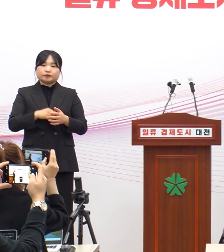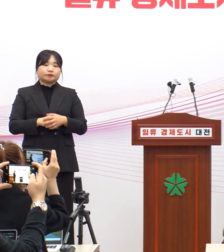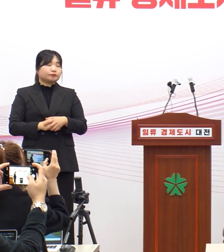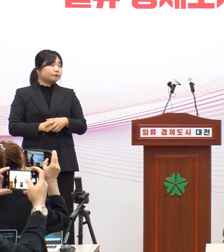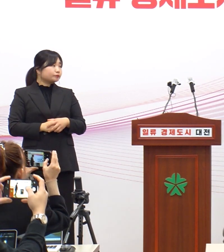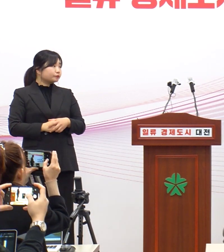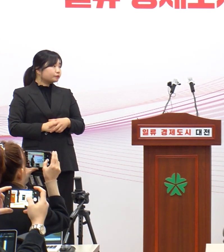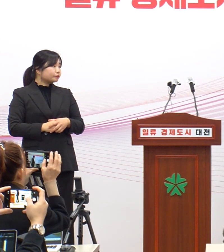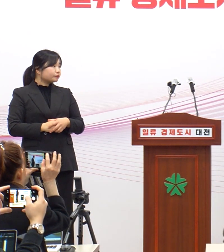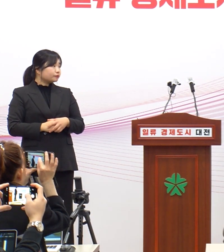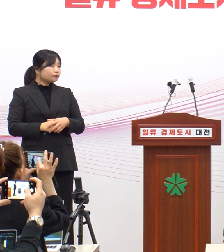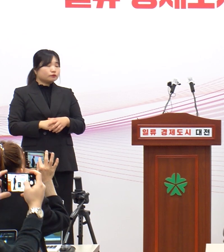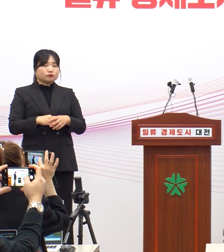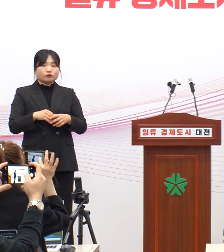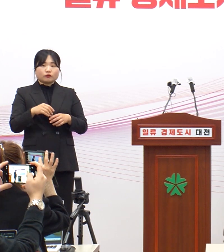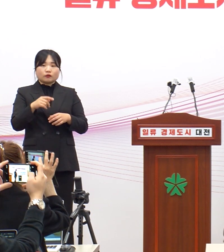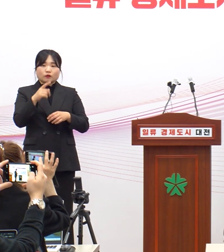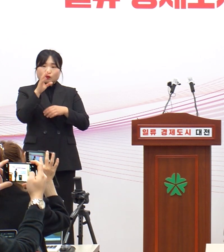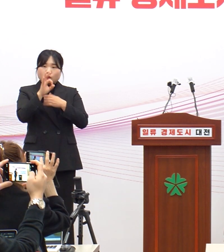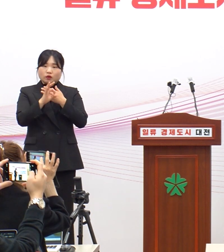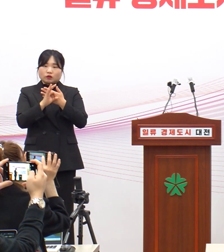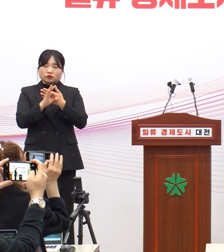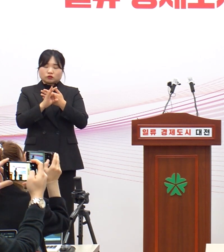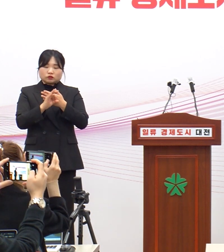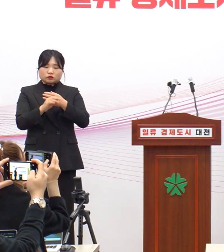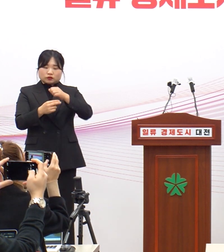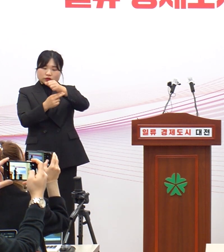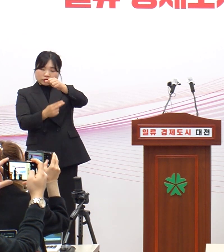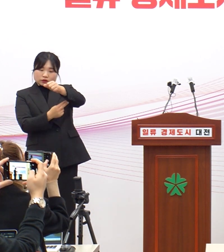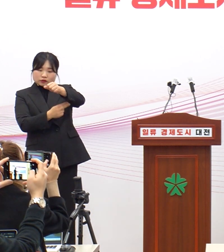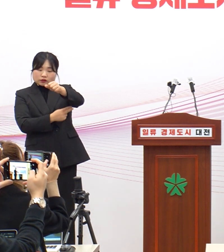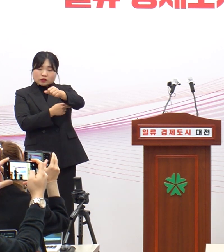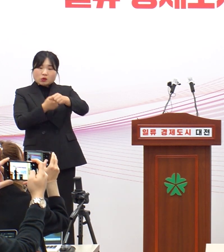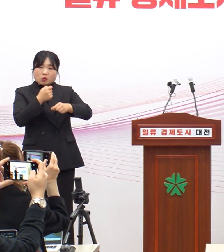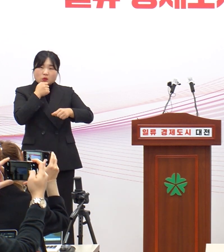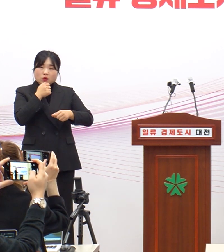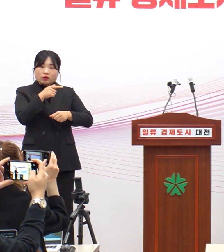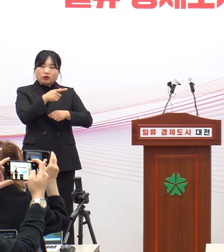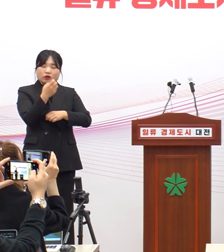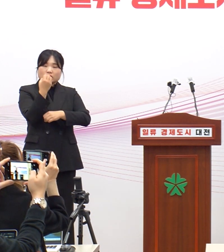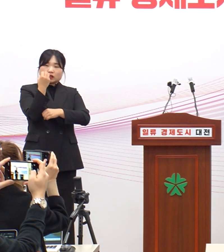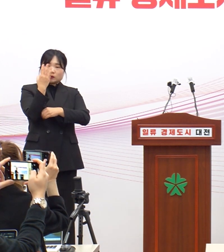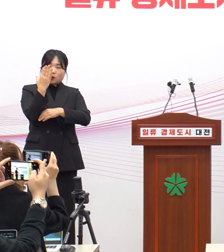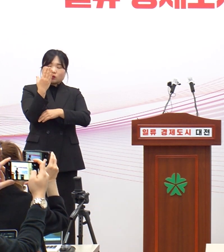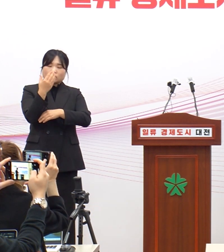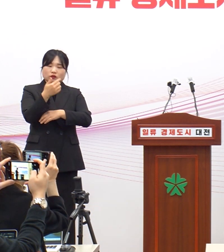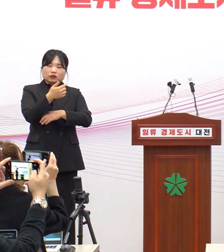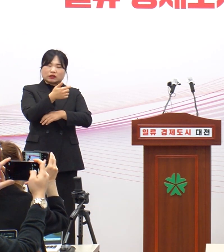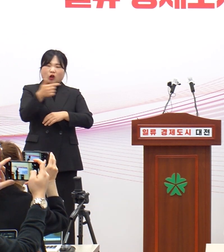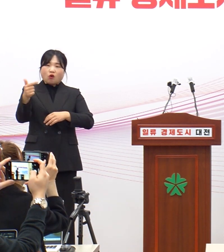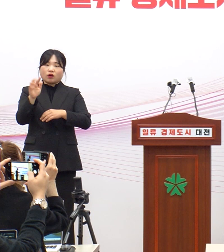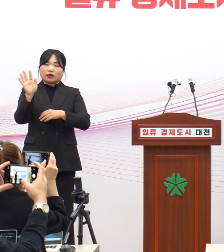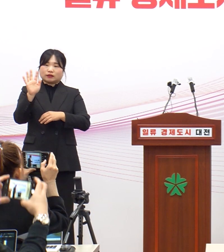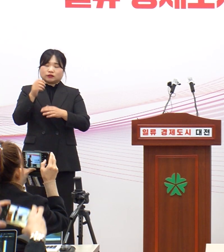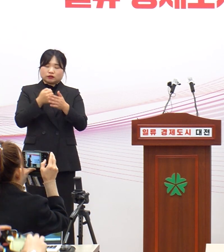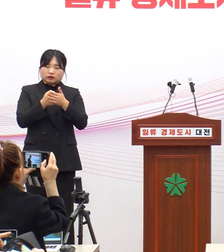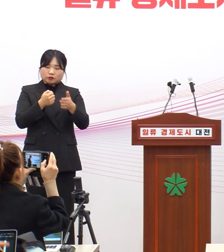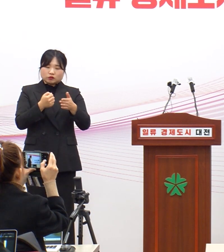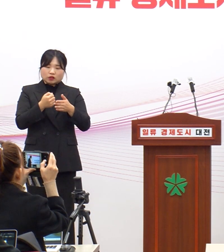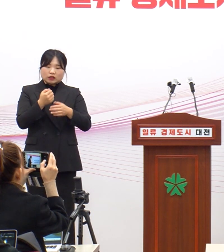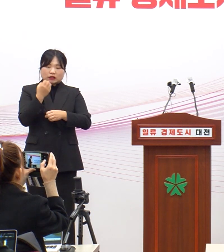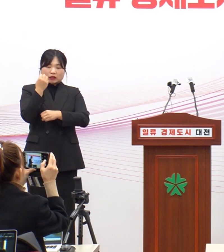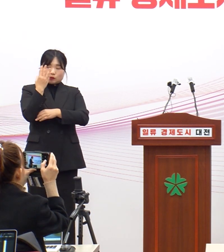현재 보시면 성남 인도교는 저희가 기본적으로 대형 구조물이 아니기 때문에 이런